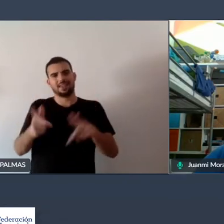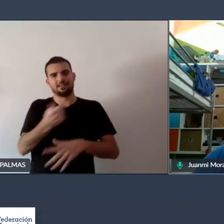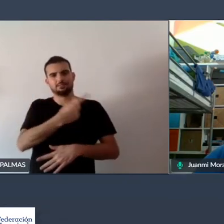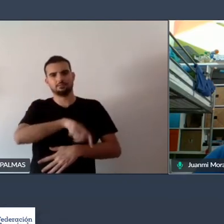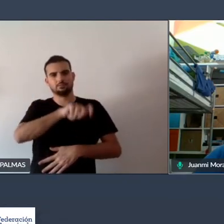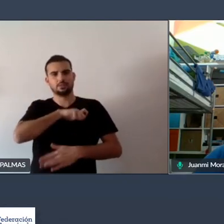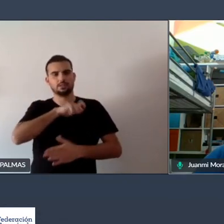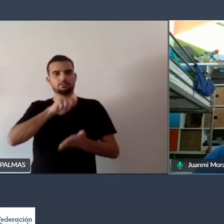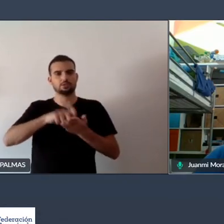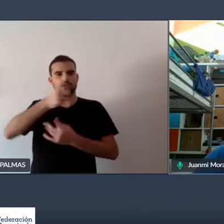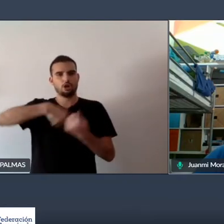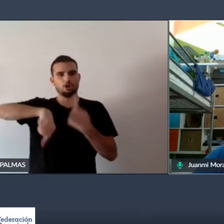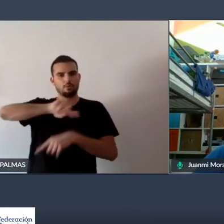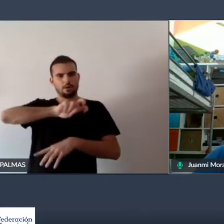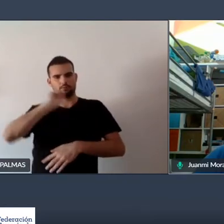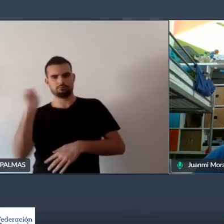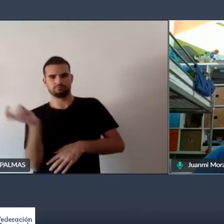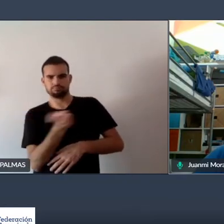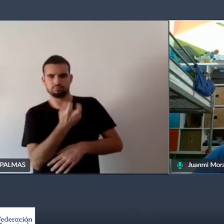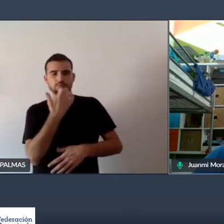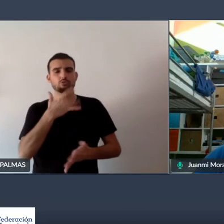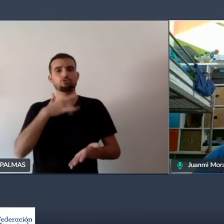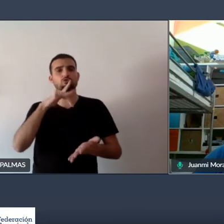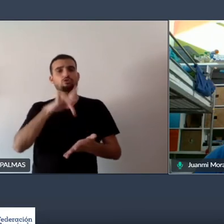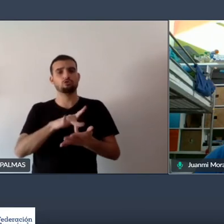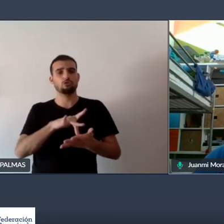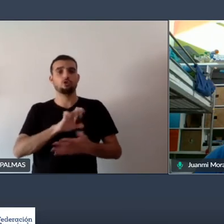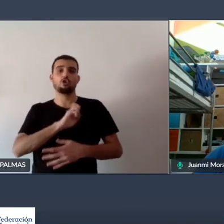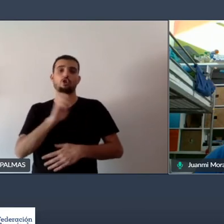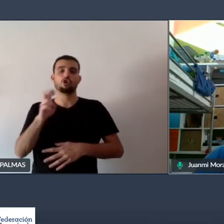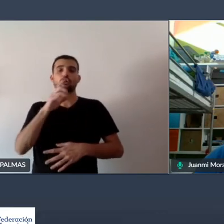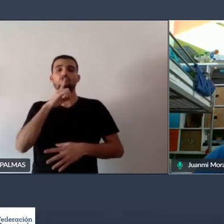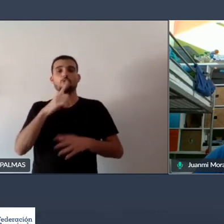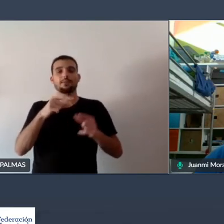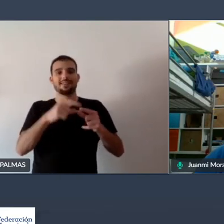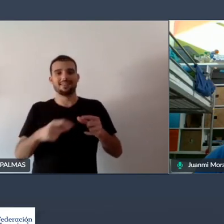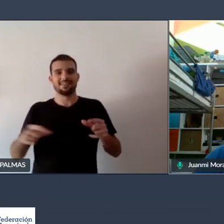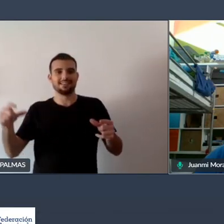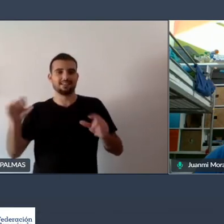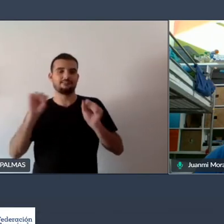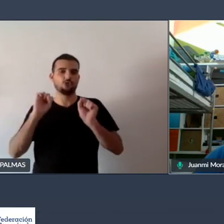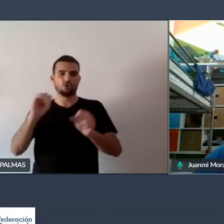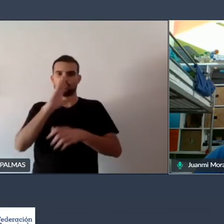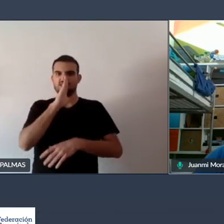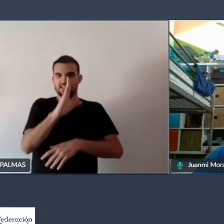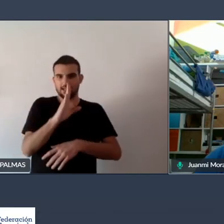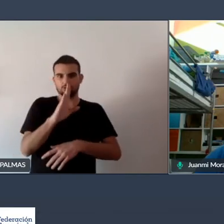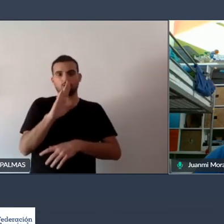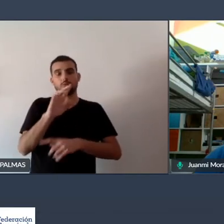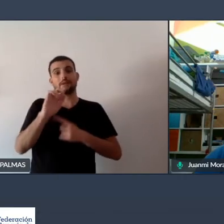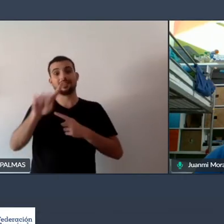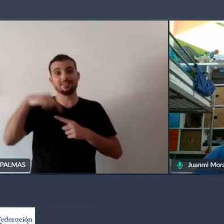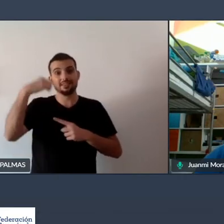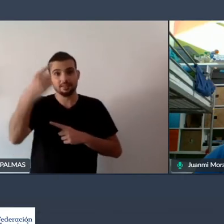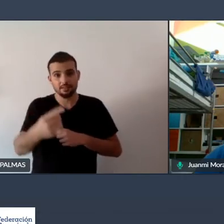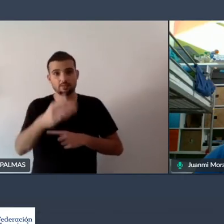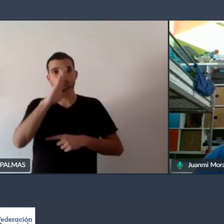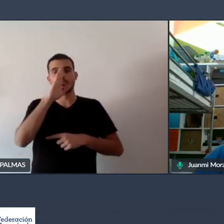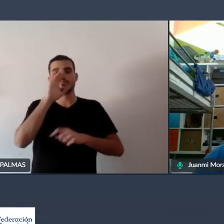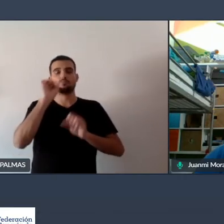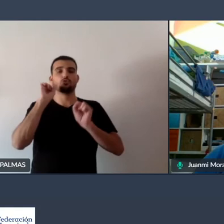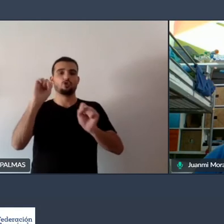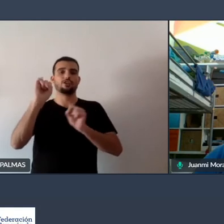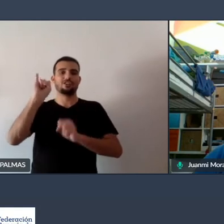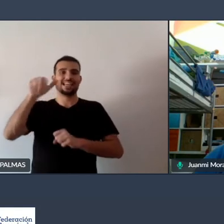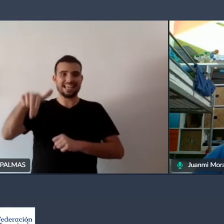hay otras muchas opciones. Hemos visto una de ellas, que es la finta de bloqueo directo para luego bajar a poner un bloqueo indirecto. El bloqueo